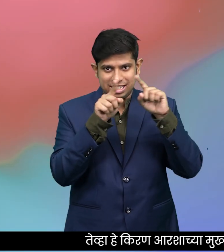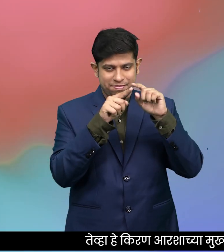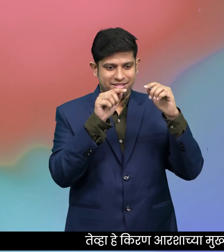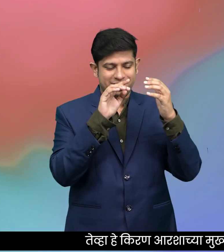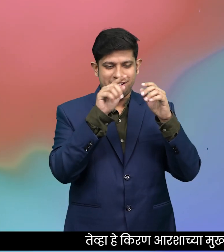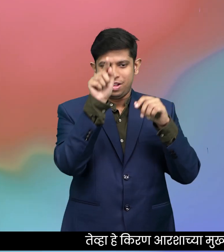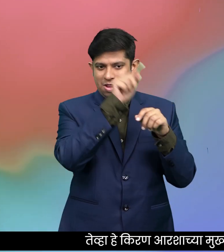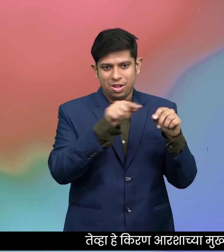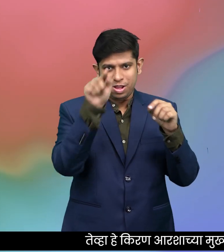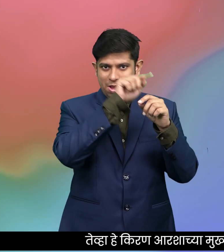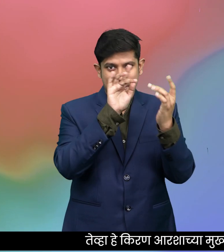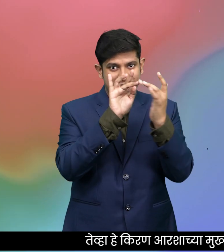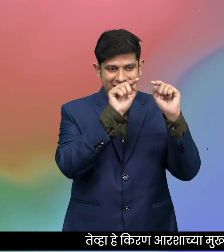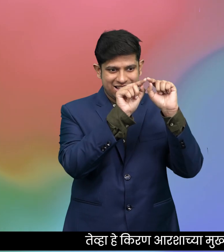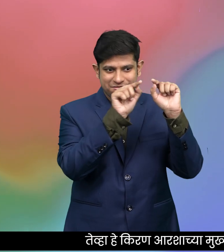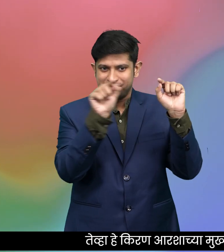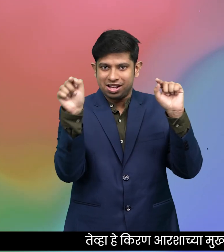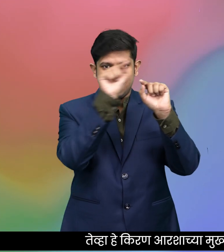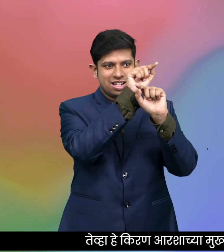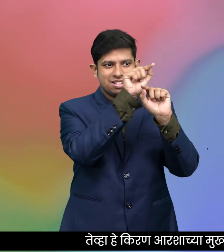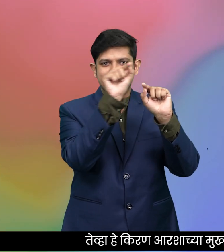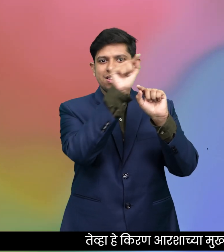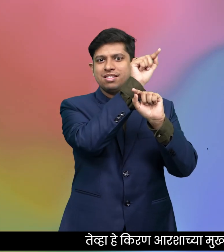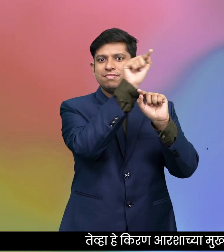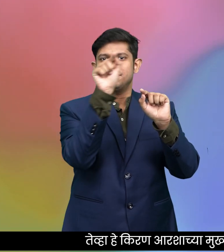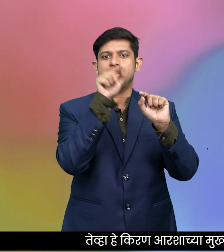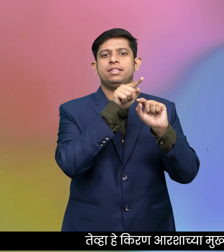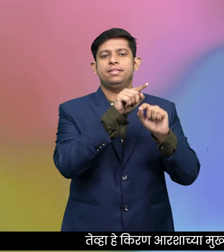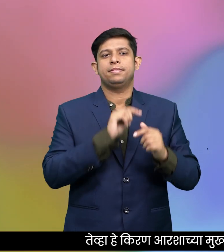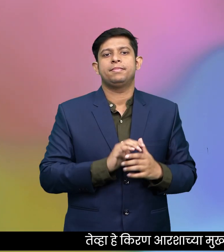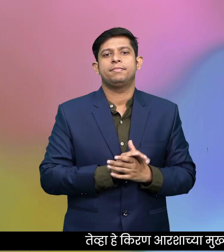मुख्य अक्षासमोर समांतर असणे आवश्यक आहे.